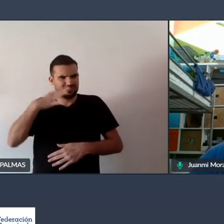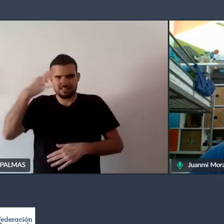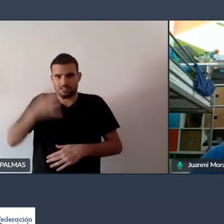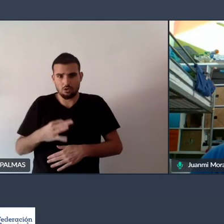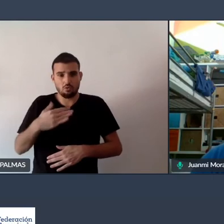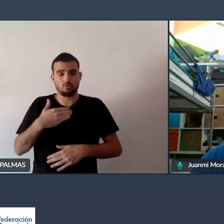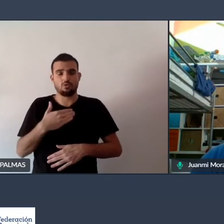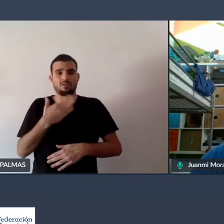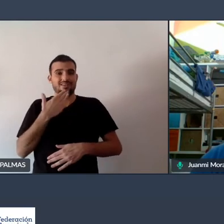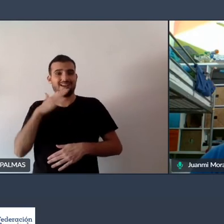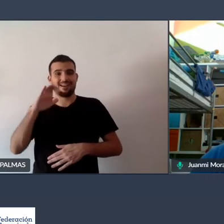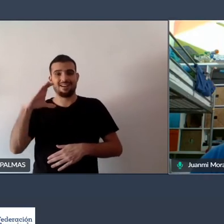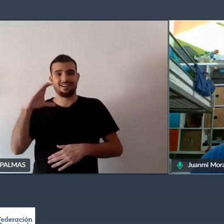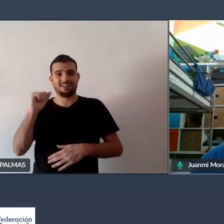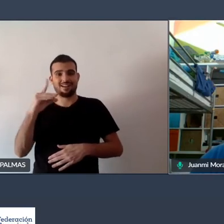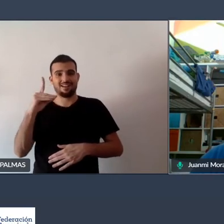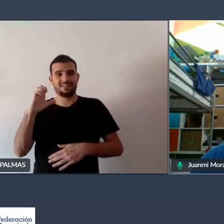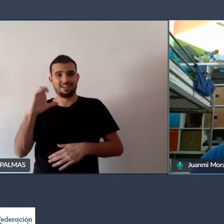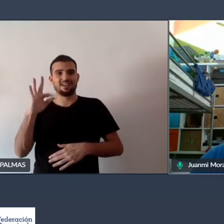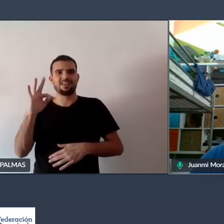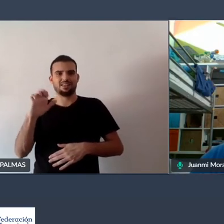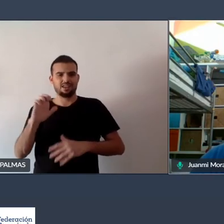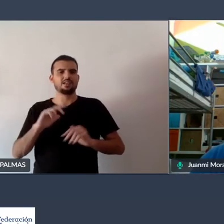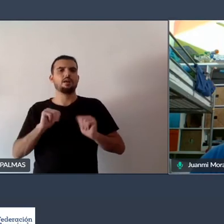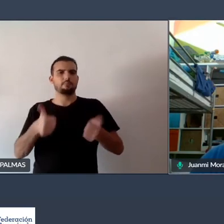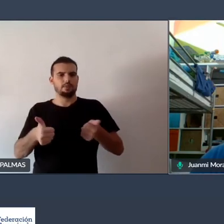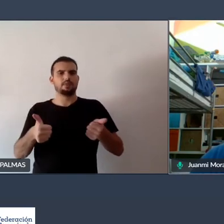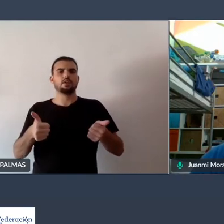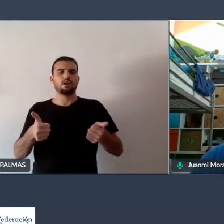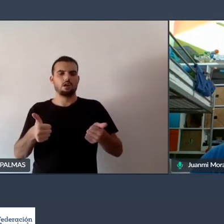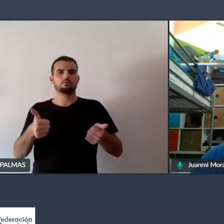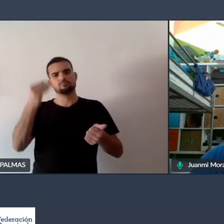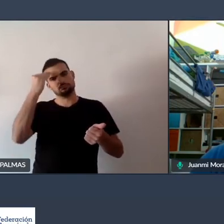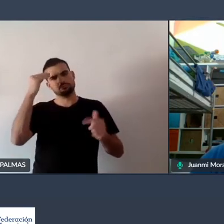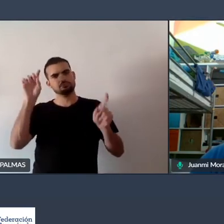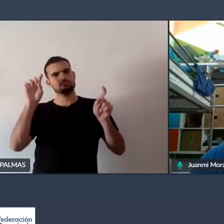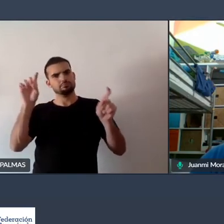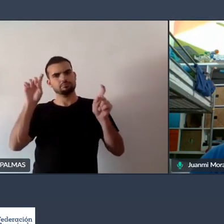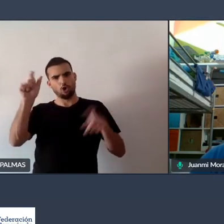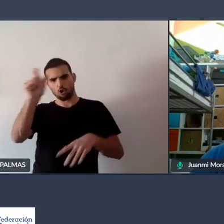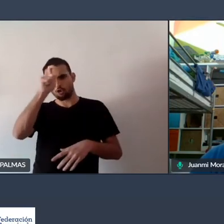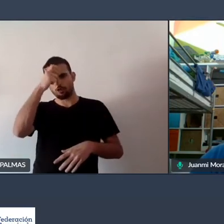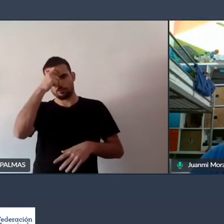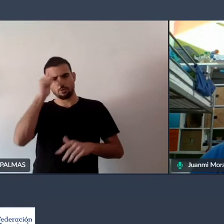cadete todavía, o sea, en cadete, perdón, todavía se podría jugar tranquilamente con juego por conceptos en muchas situaciones.